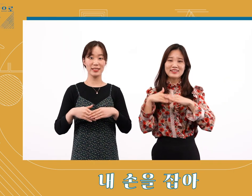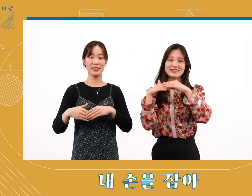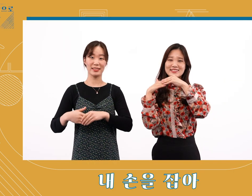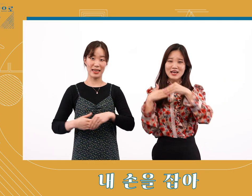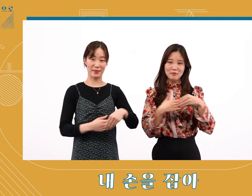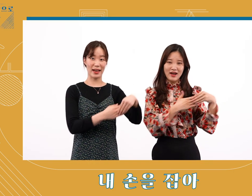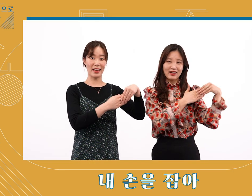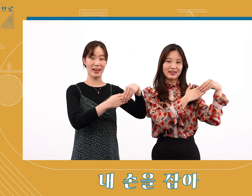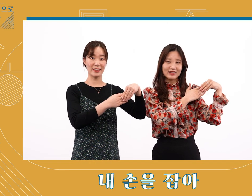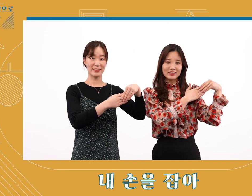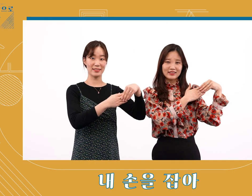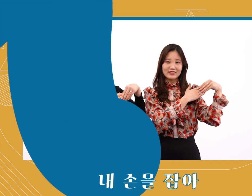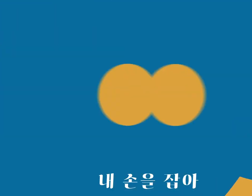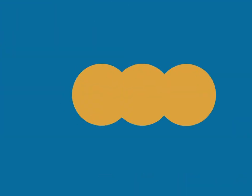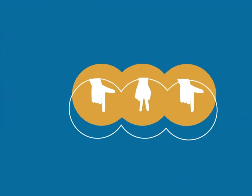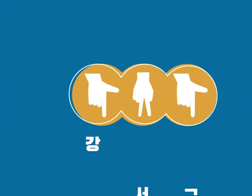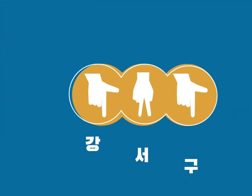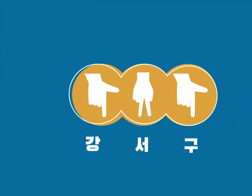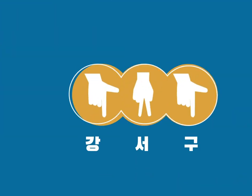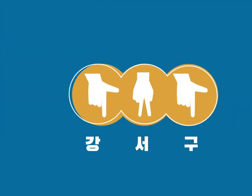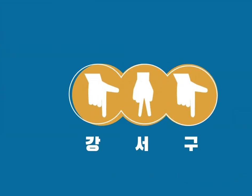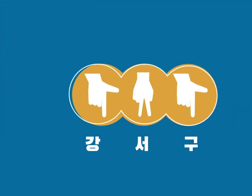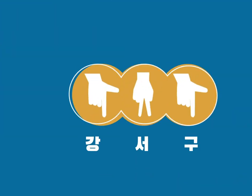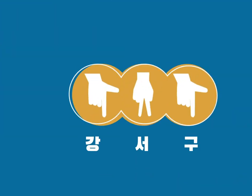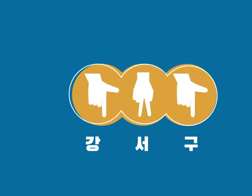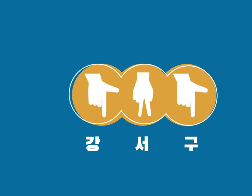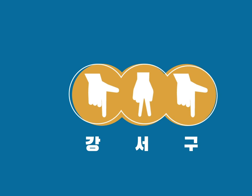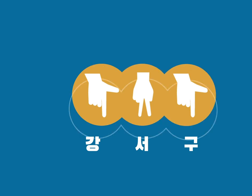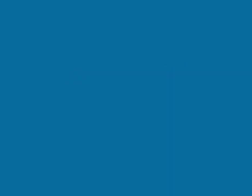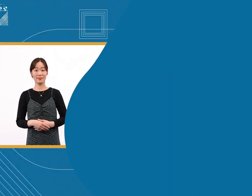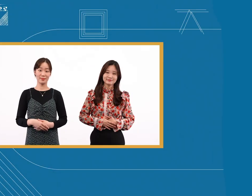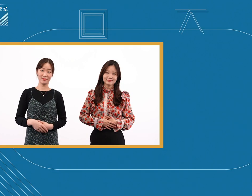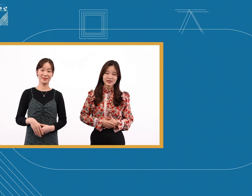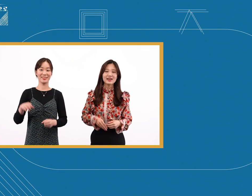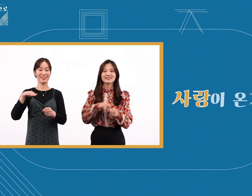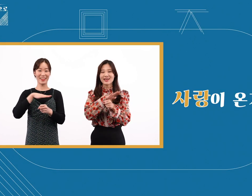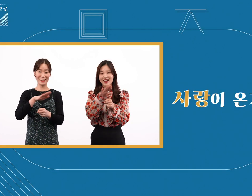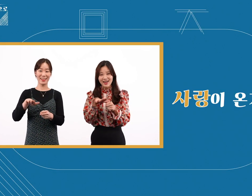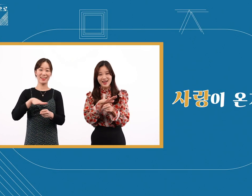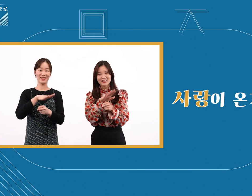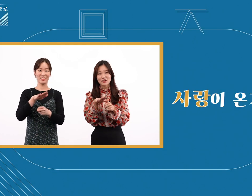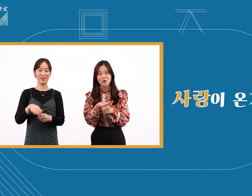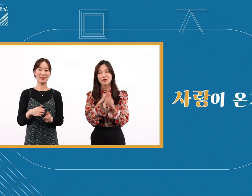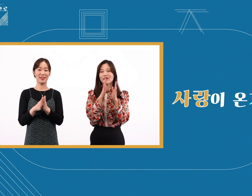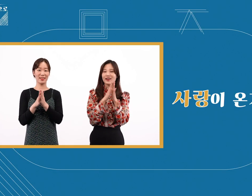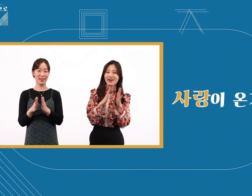네가 좋아 사랑이 온 거야